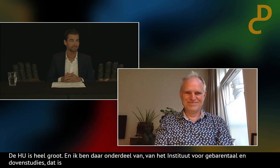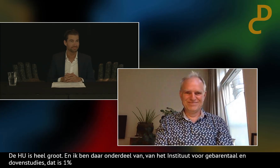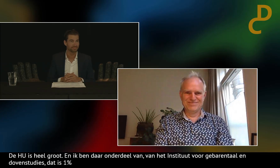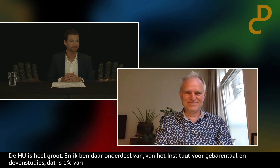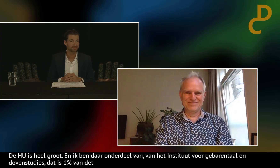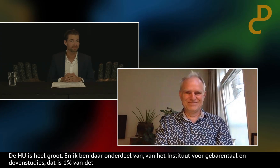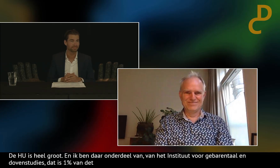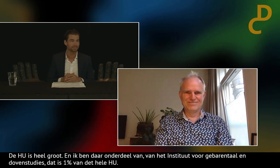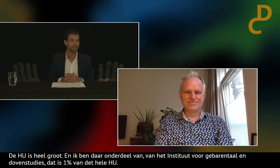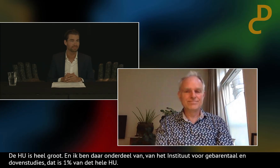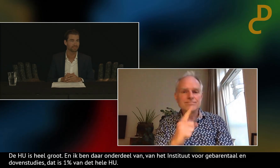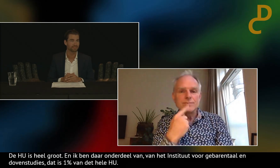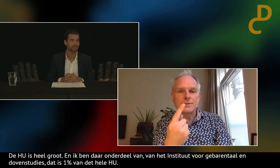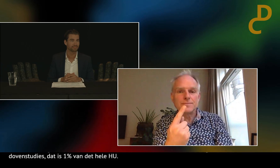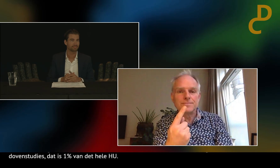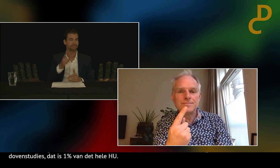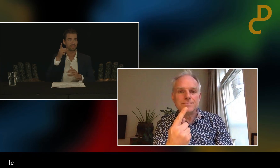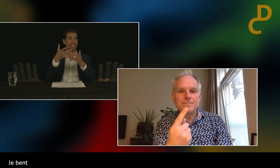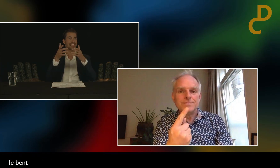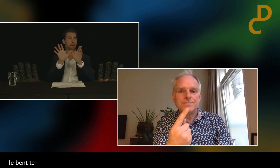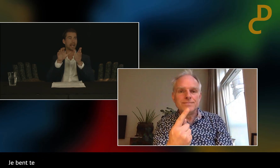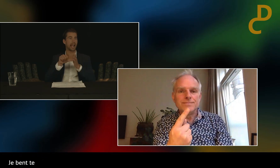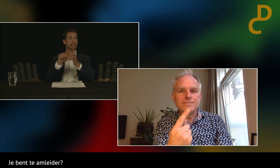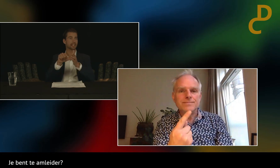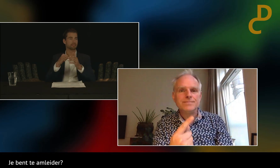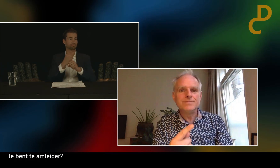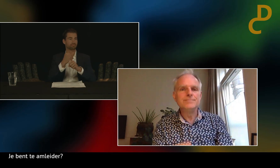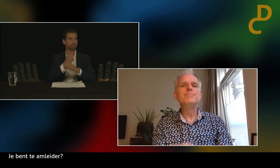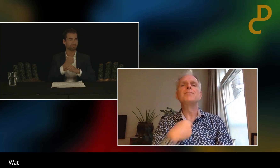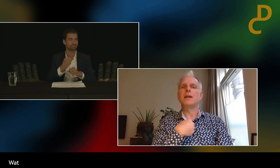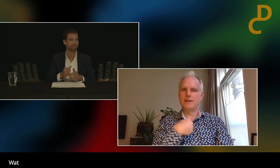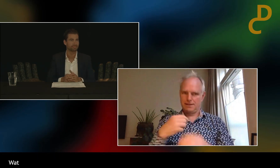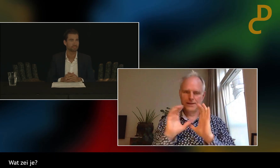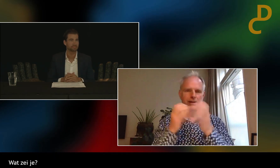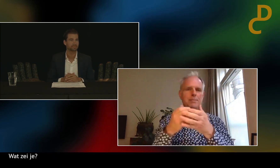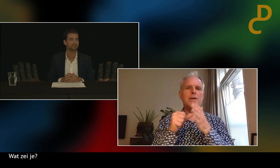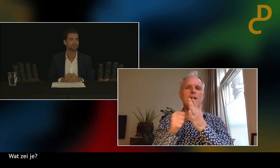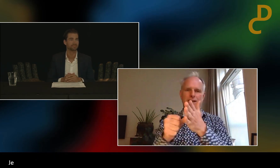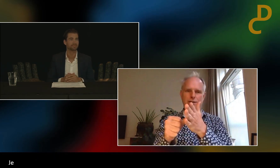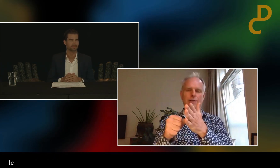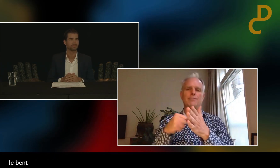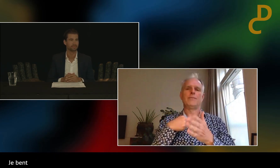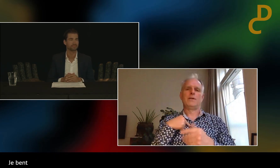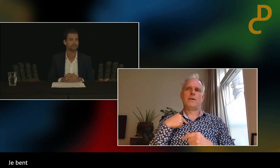teamleider. Wat zei je? Jij bent teamleider. Ja, ik ben